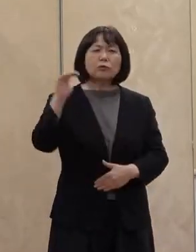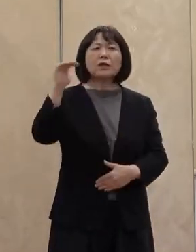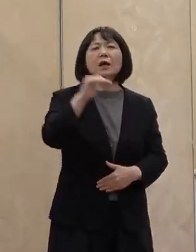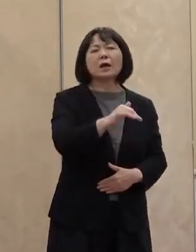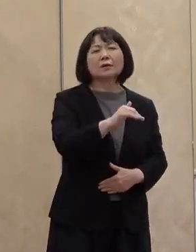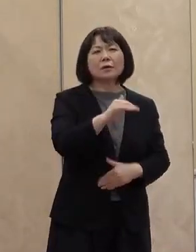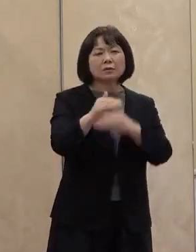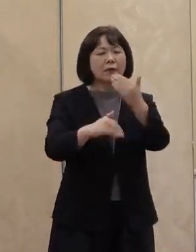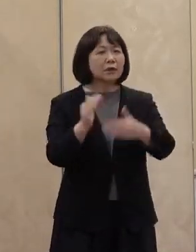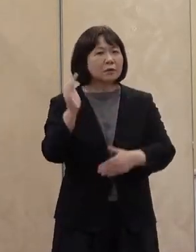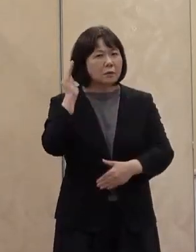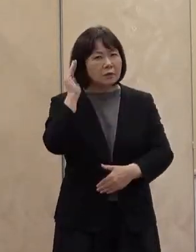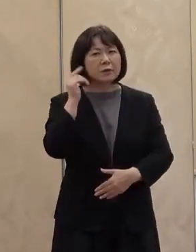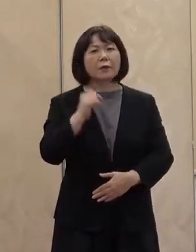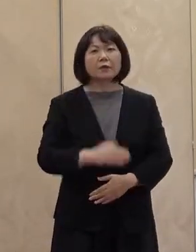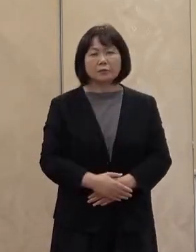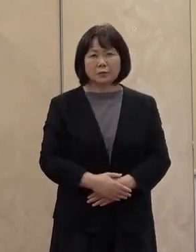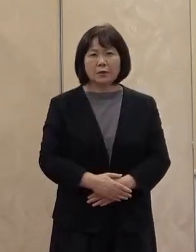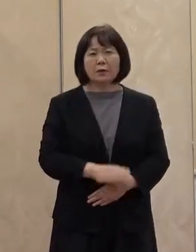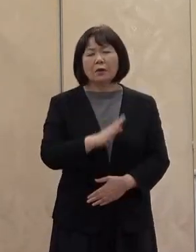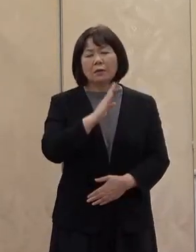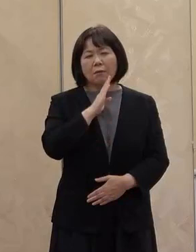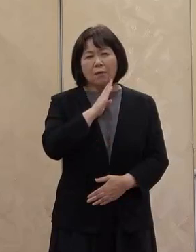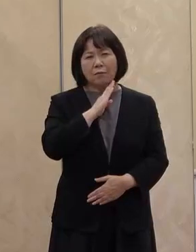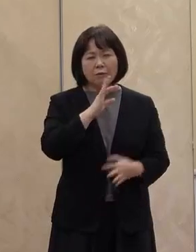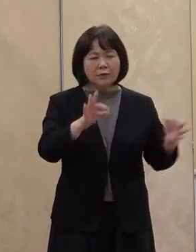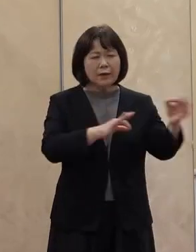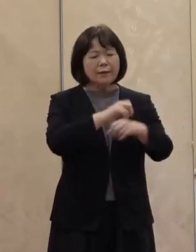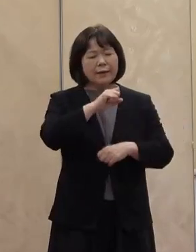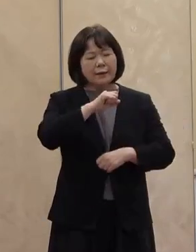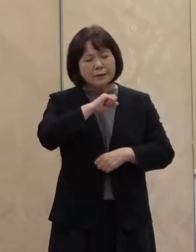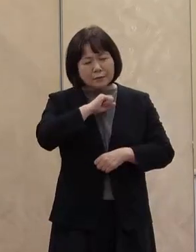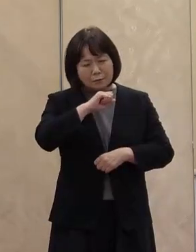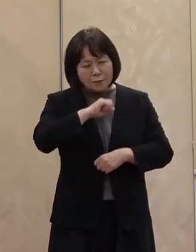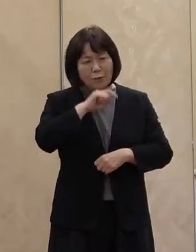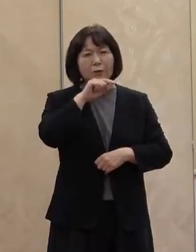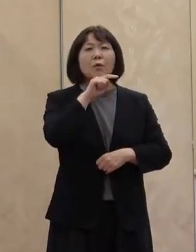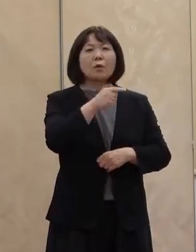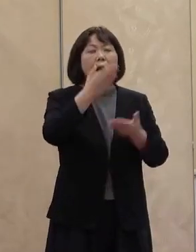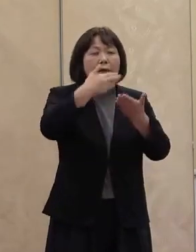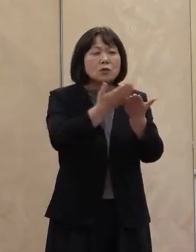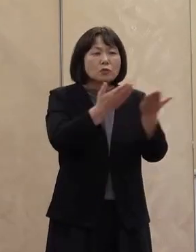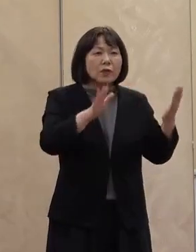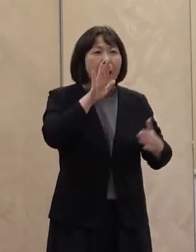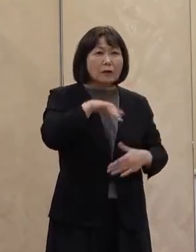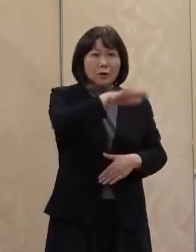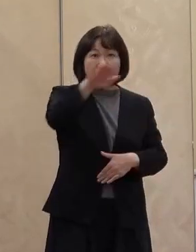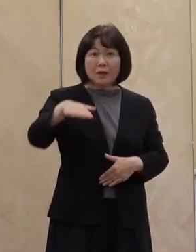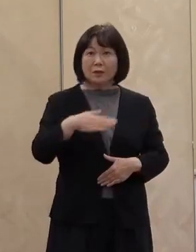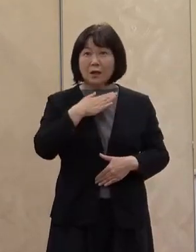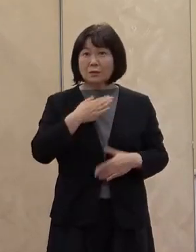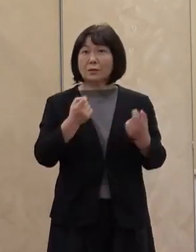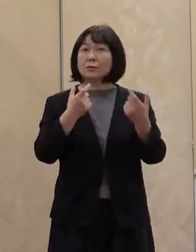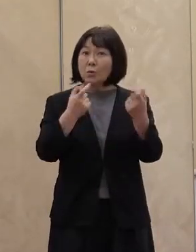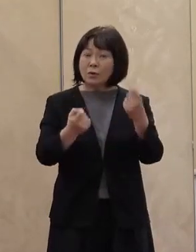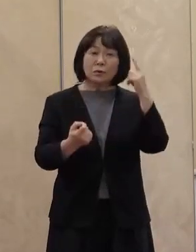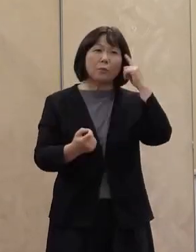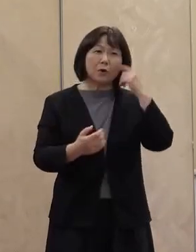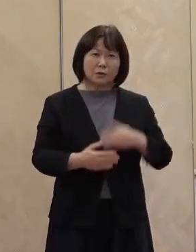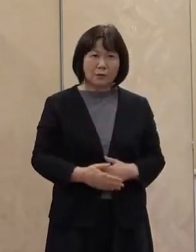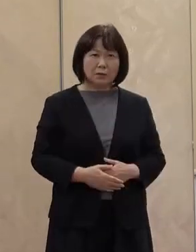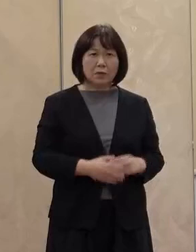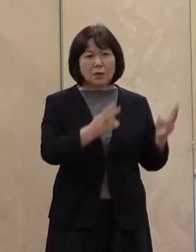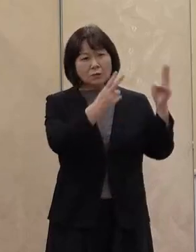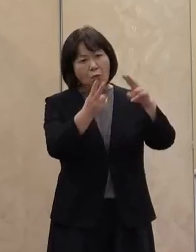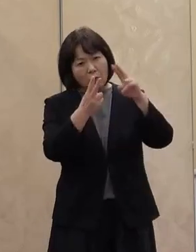聞いてますから、やっぱり非常にしんどいのが飲食店だっていうのは、これはもう皆さんもご承知の通りだと思います。倒産の分